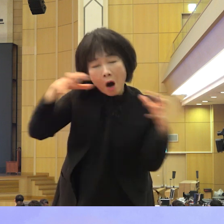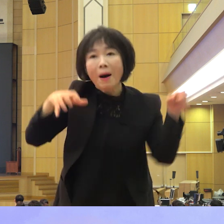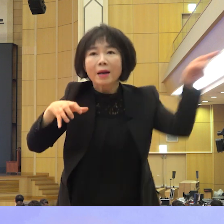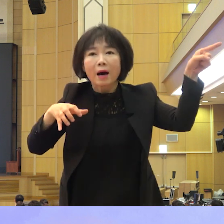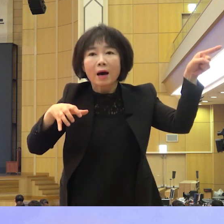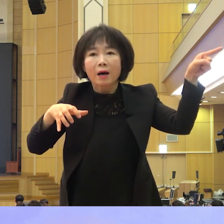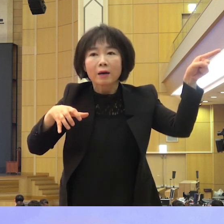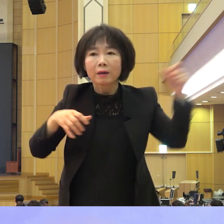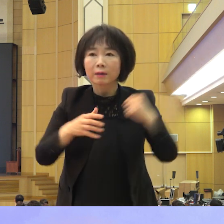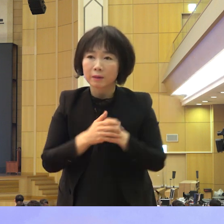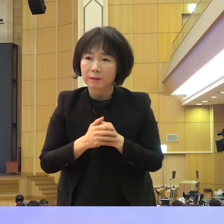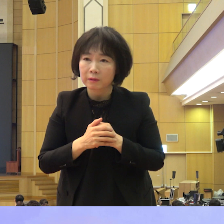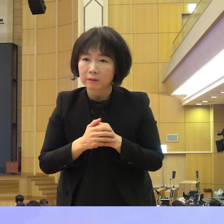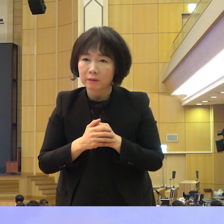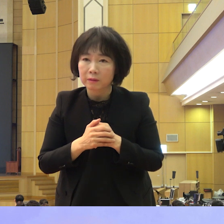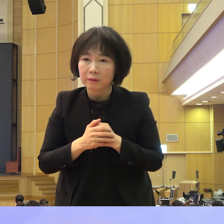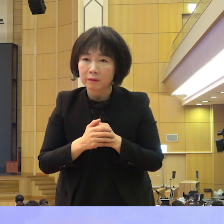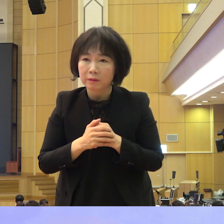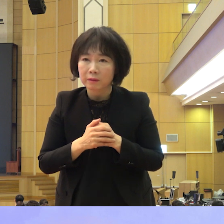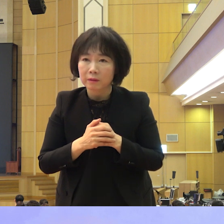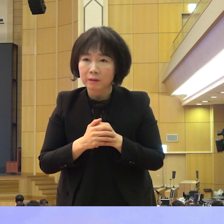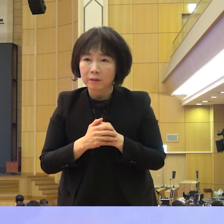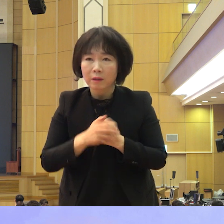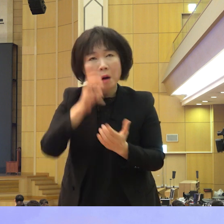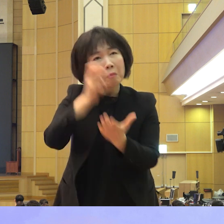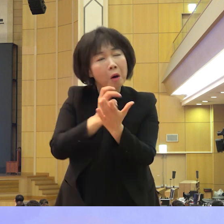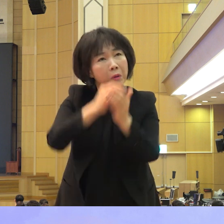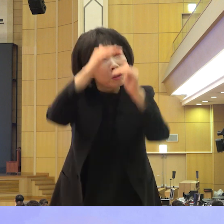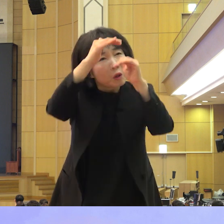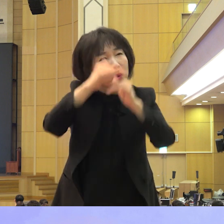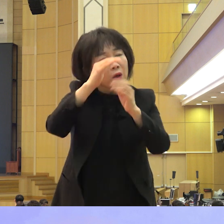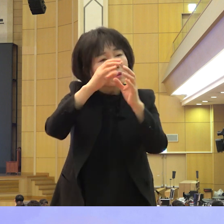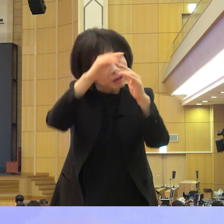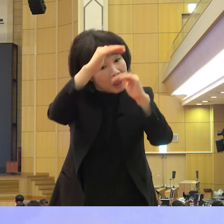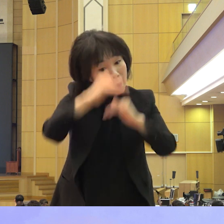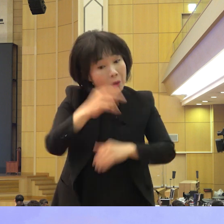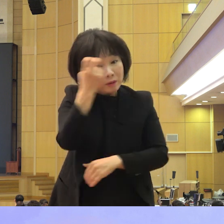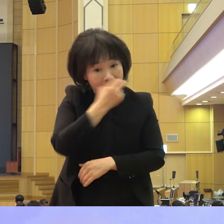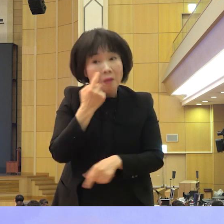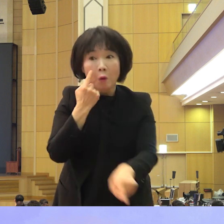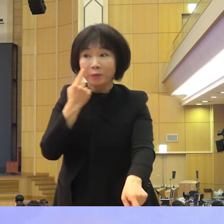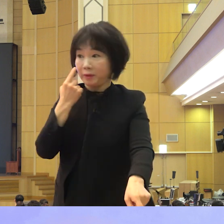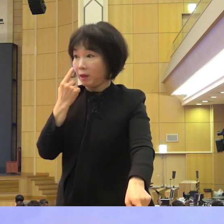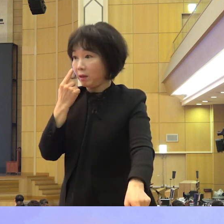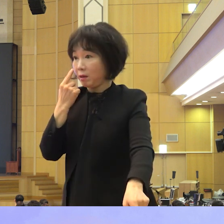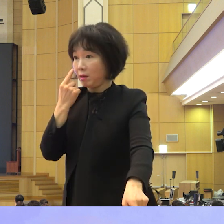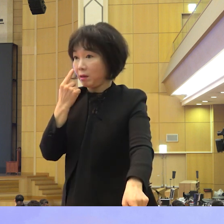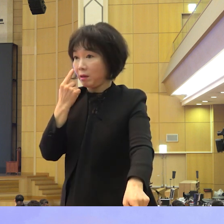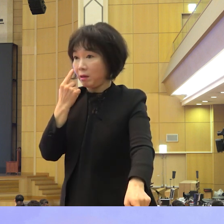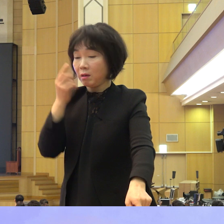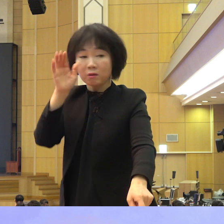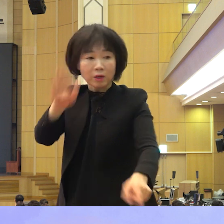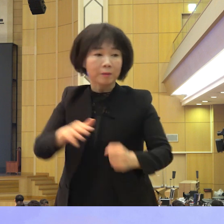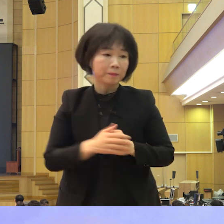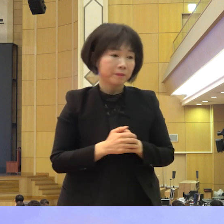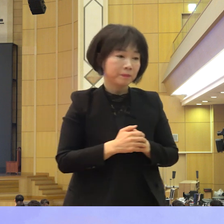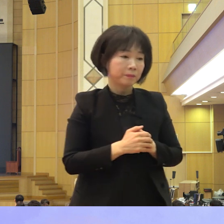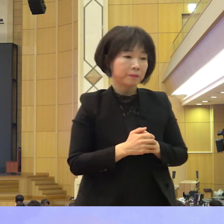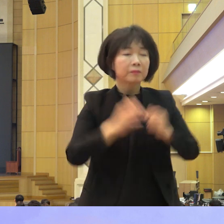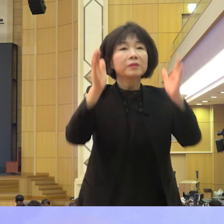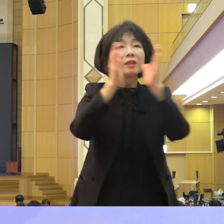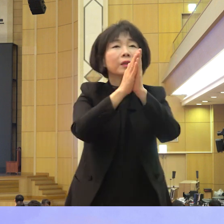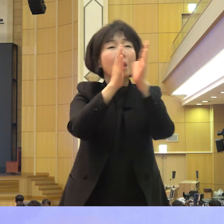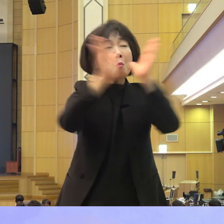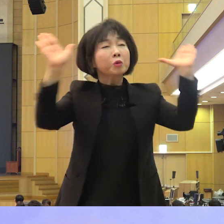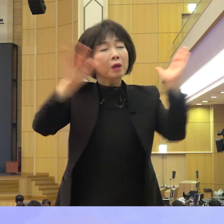모세가 율법의 예수에 대해서 기록한 내용들을 이제 조금 이따 살펴볼 거예요. 그러나 그의 글도,